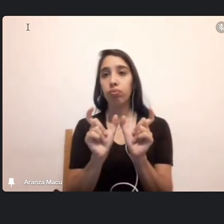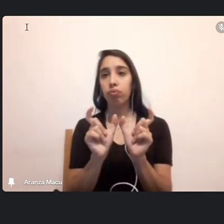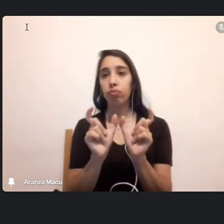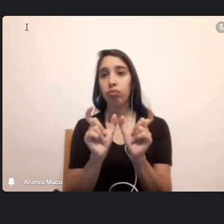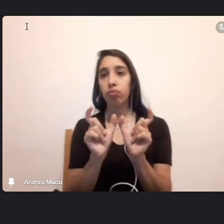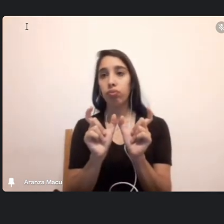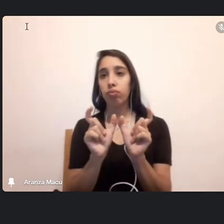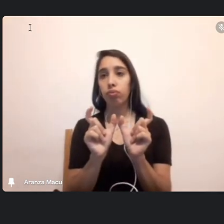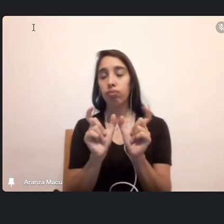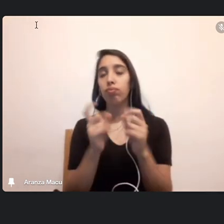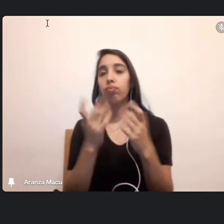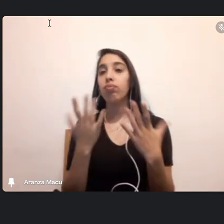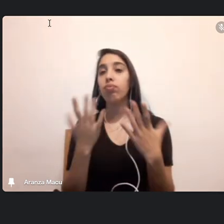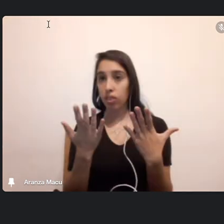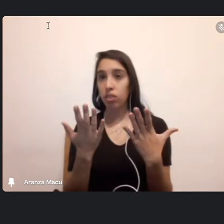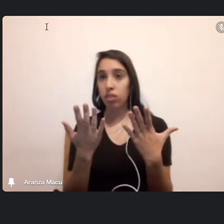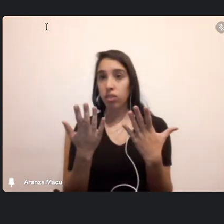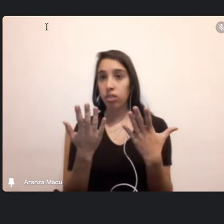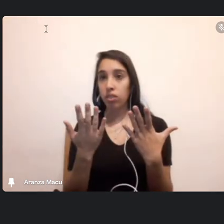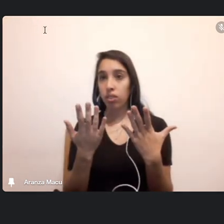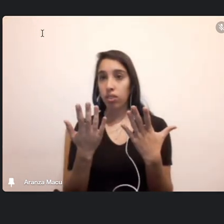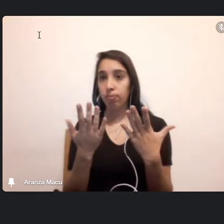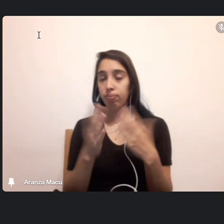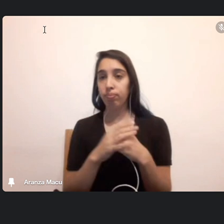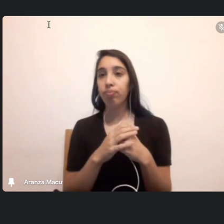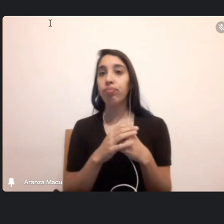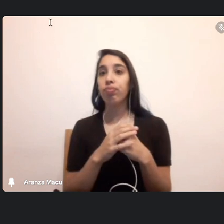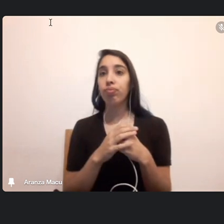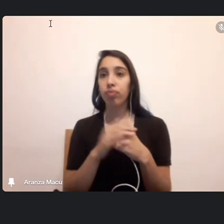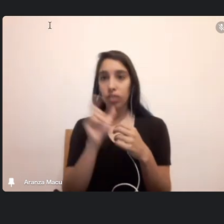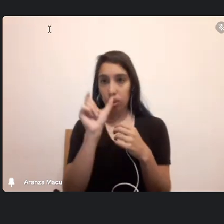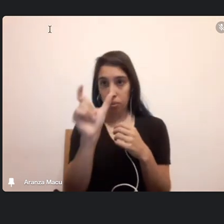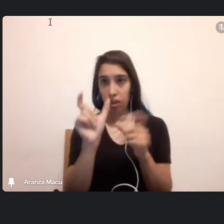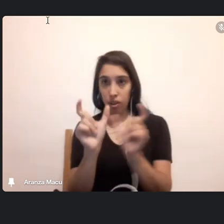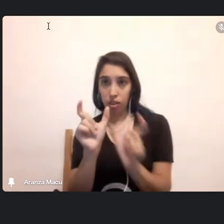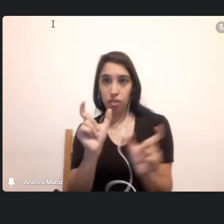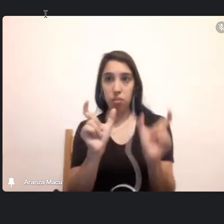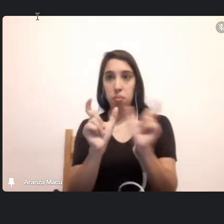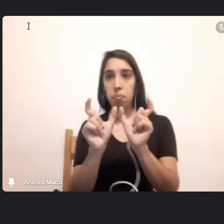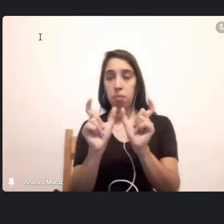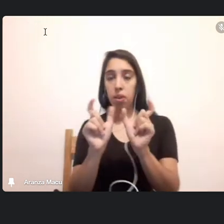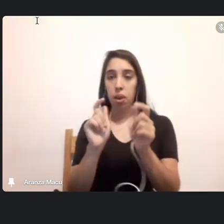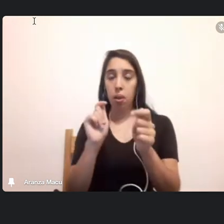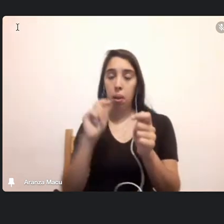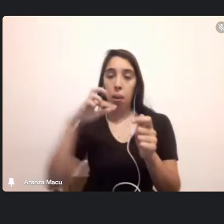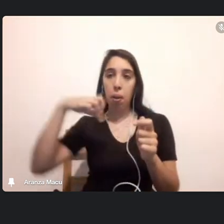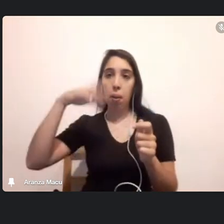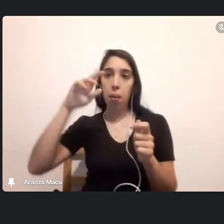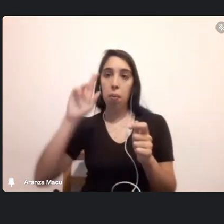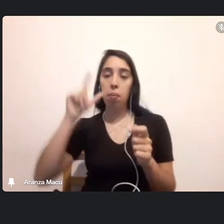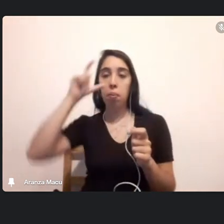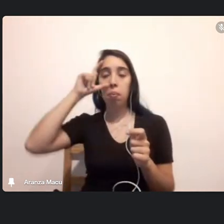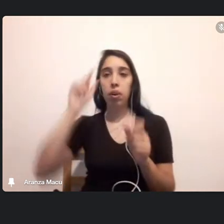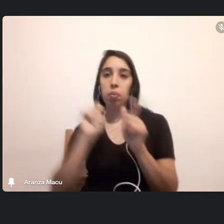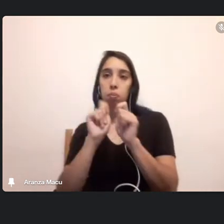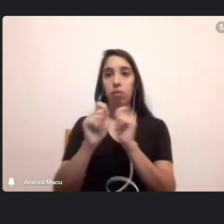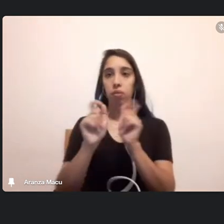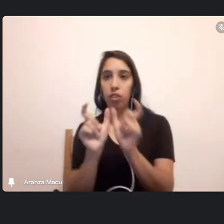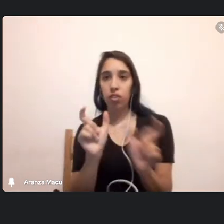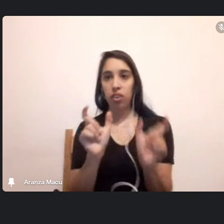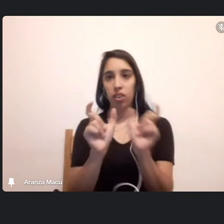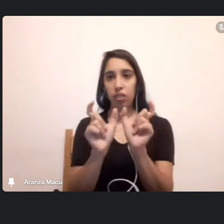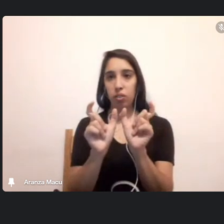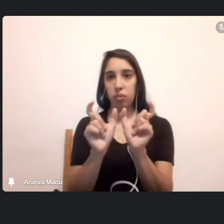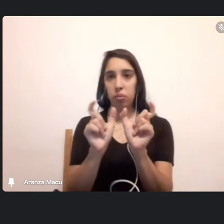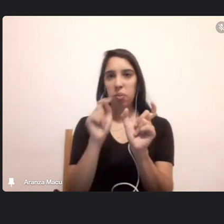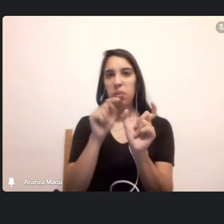Claro. Por un lado es premodificador, pero no decimos, o sea, pero no es un adjetivo por su formación